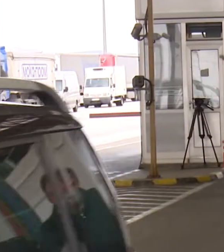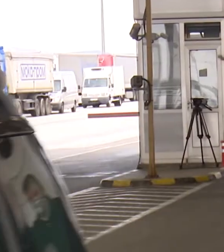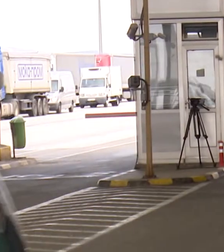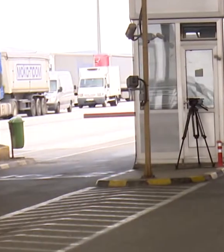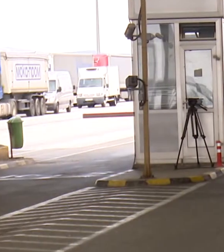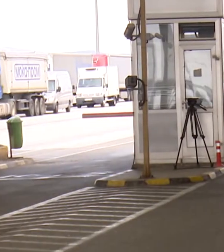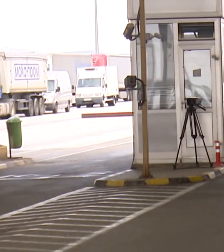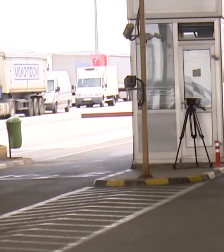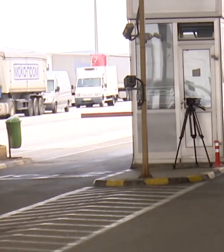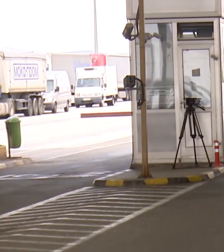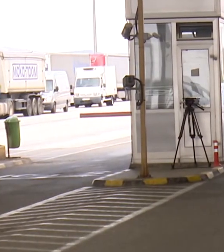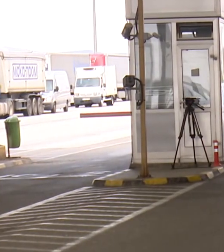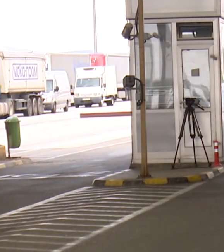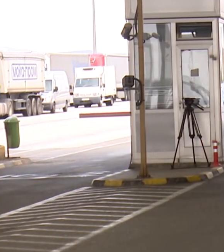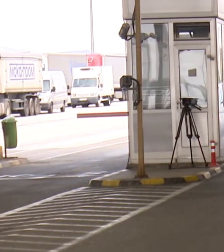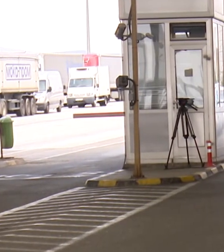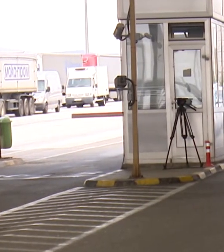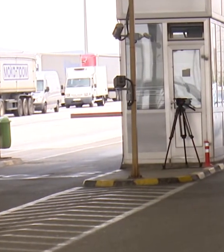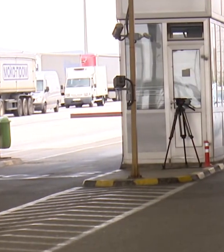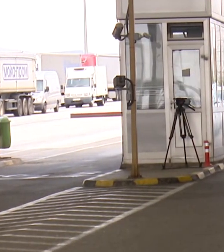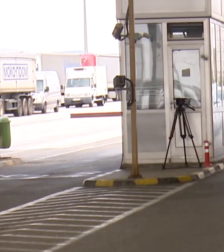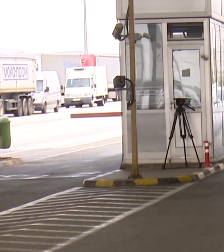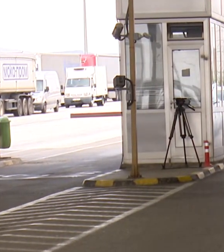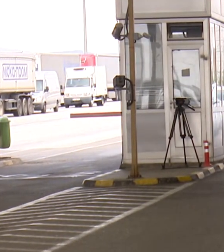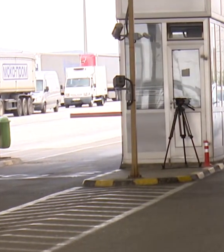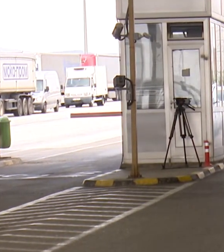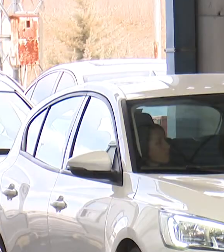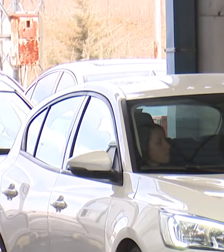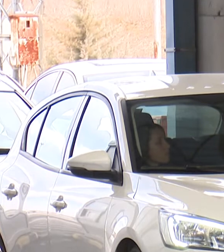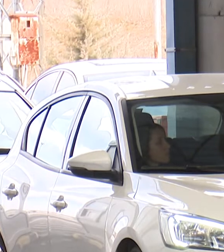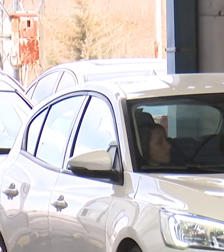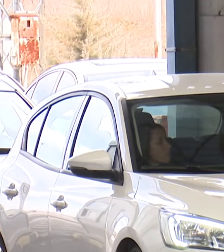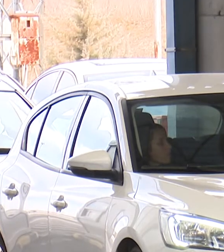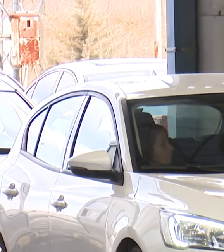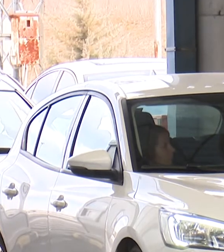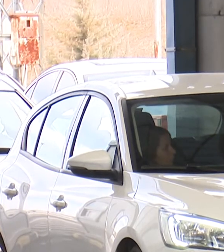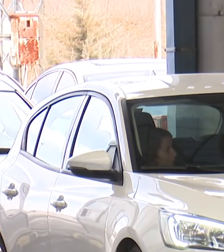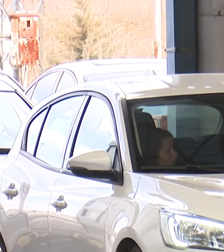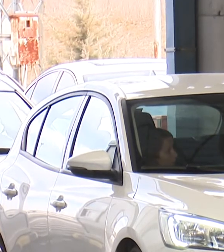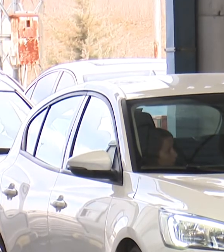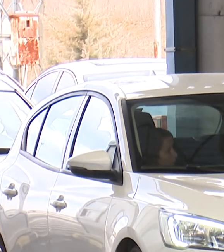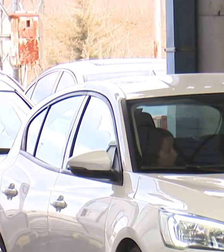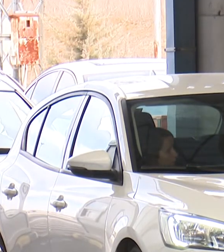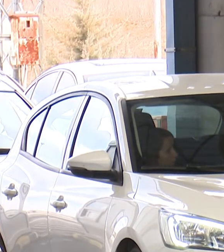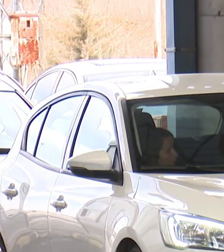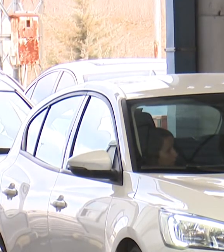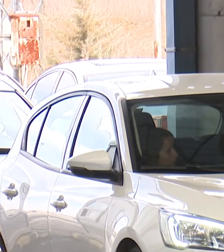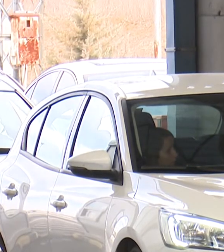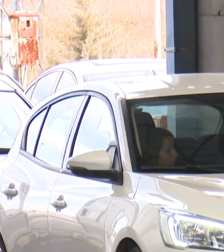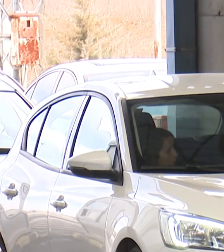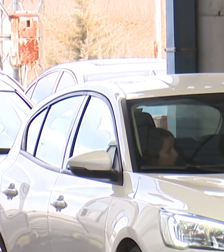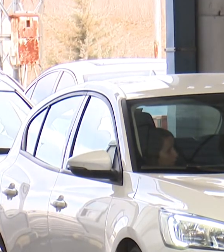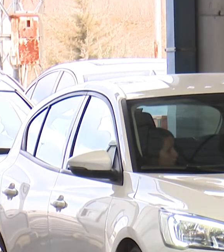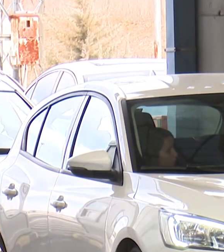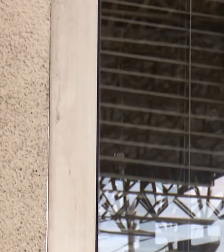të Maqedonisë së Veriut në vend diplomatëve të huaj, ndërsa ka angazhuar Komisionin për Sëmundje Infektive të përpiloj edhe protokol për hapjen